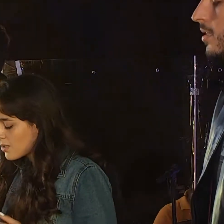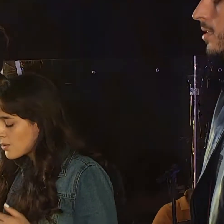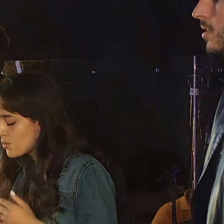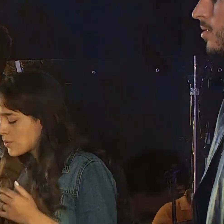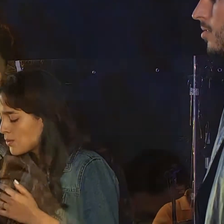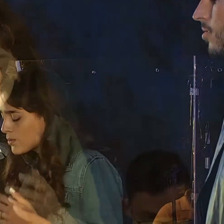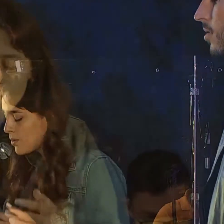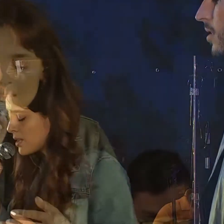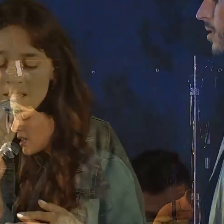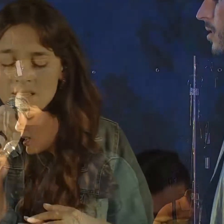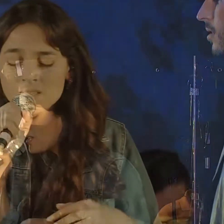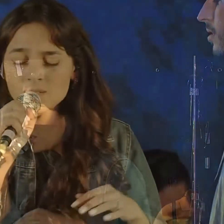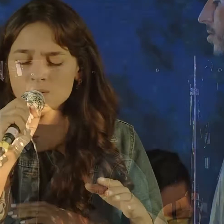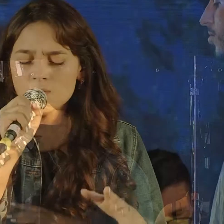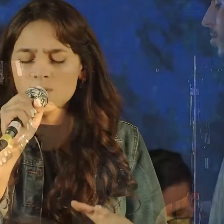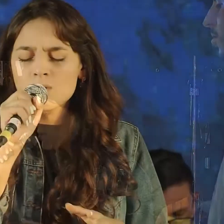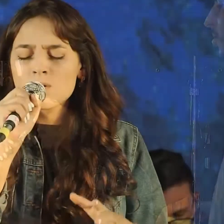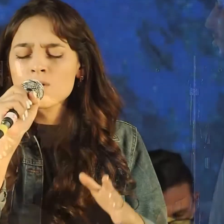eu